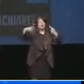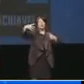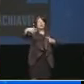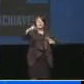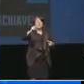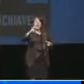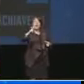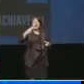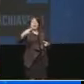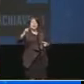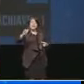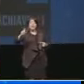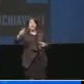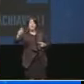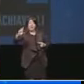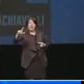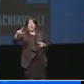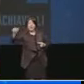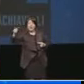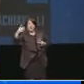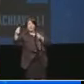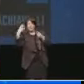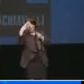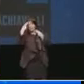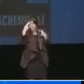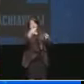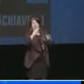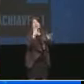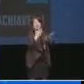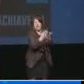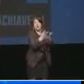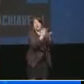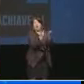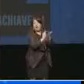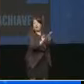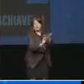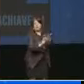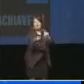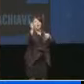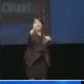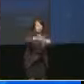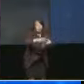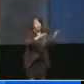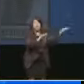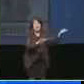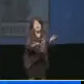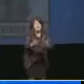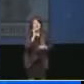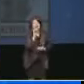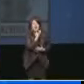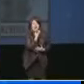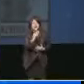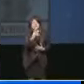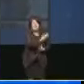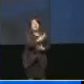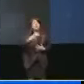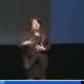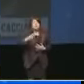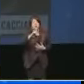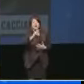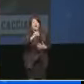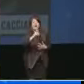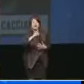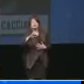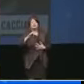un libro sia Alberto Sorrosa che Carlo Gisburg e verranno a parlarcene così come Massimo Cacciari darà una lettura non convenzionale dell'umanesimo